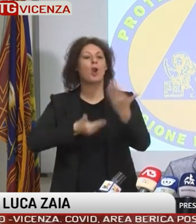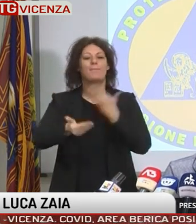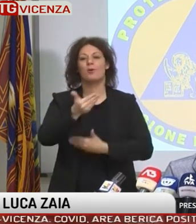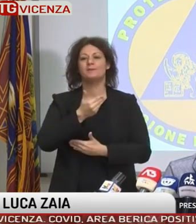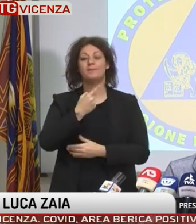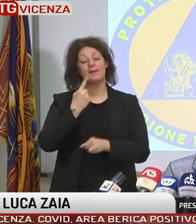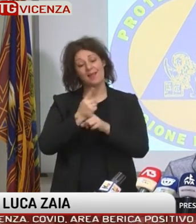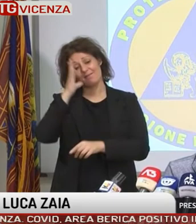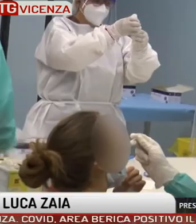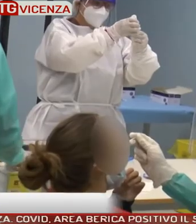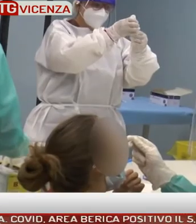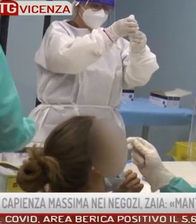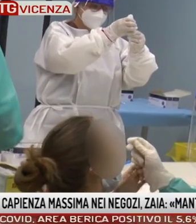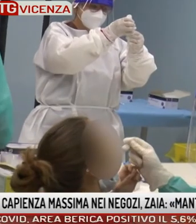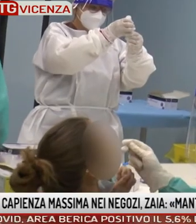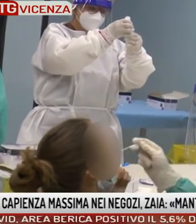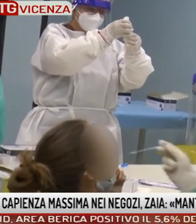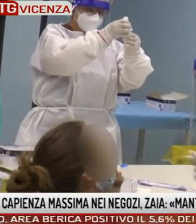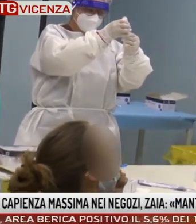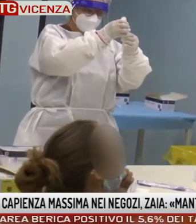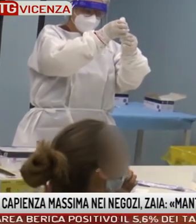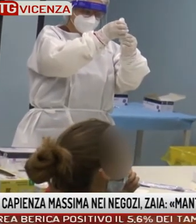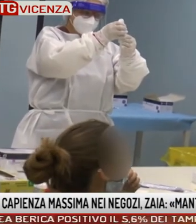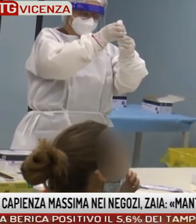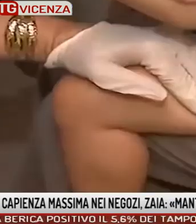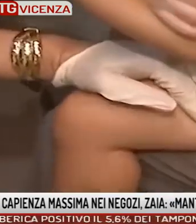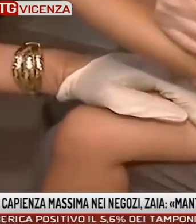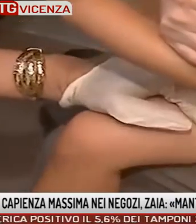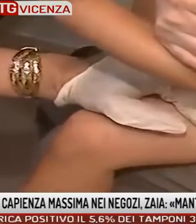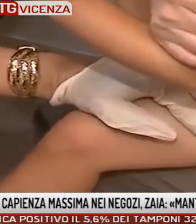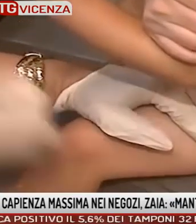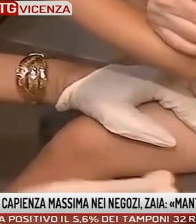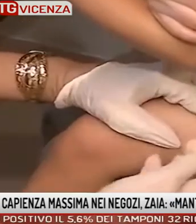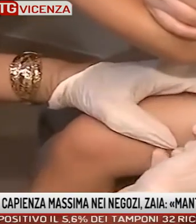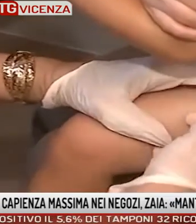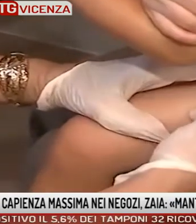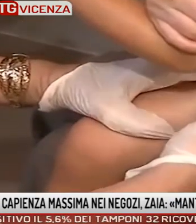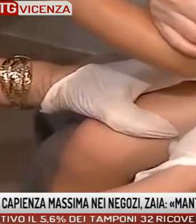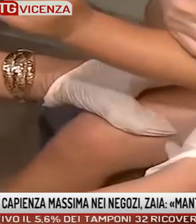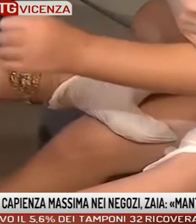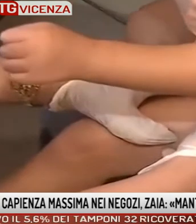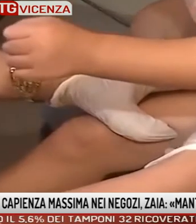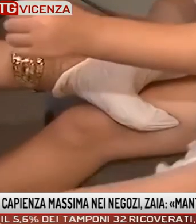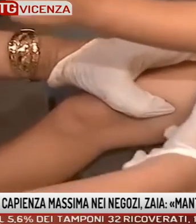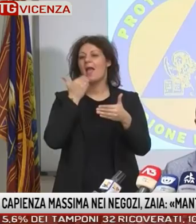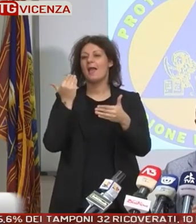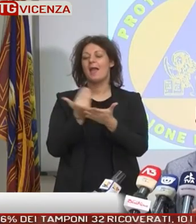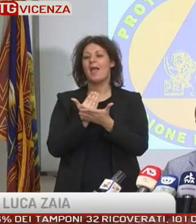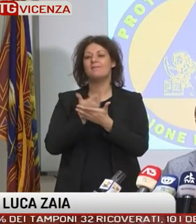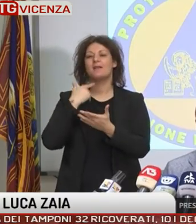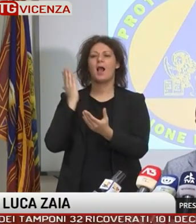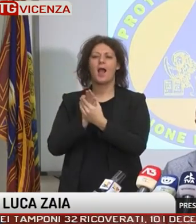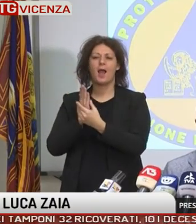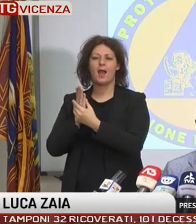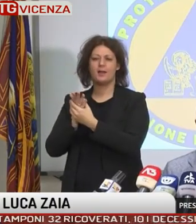devi farmi uscire per l'effettuazione dei tamponi ai medici di base si aggiungono ora i pediatri di libera scelta il medico di base